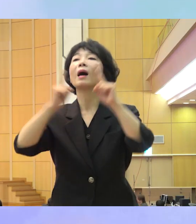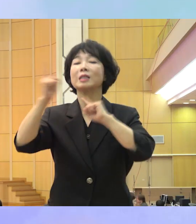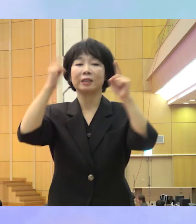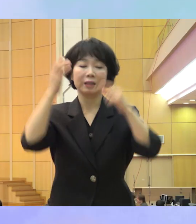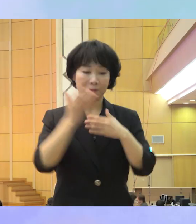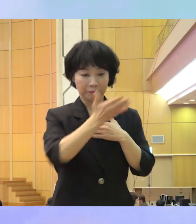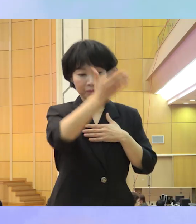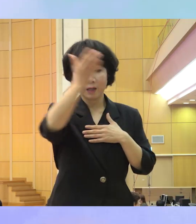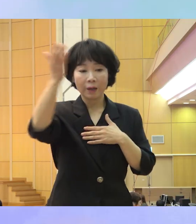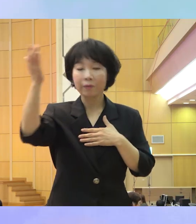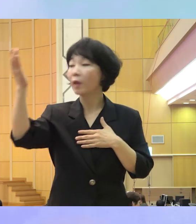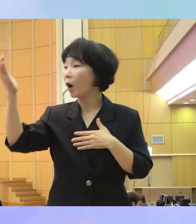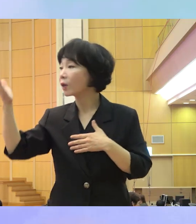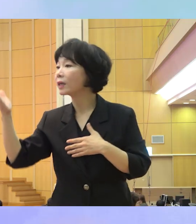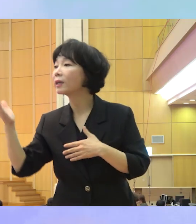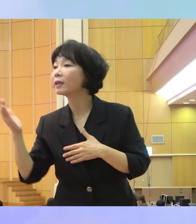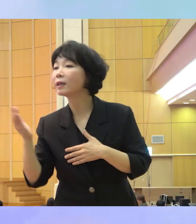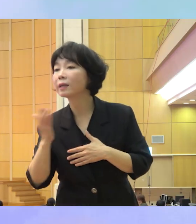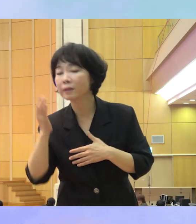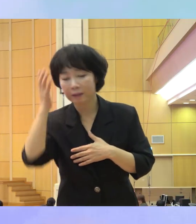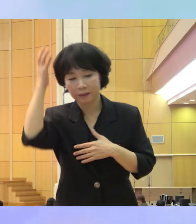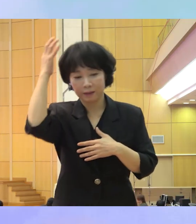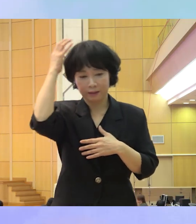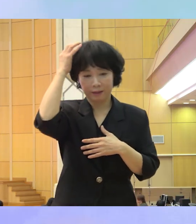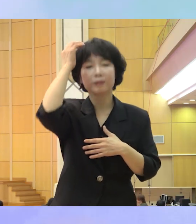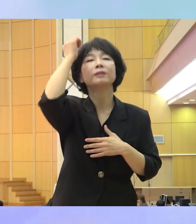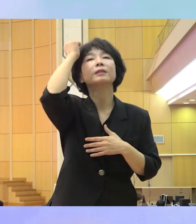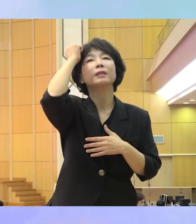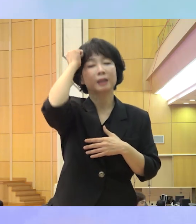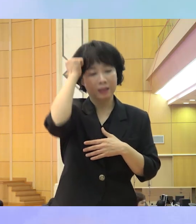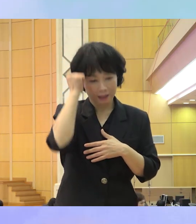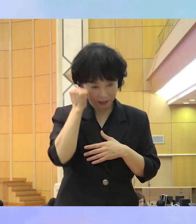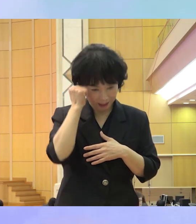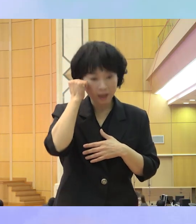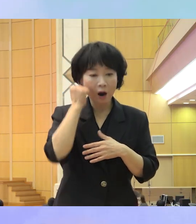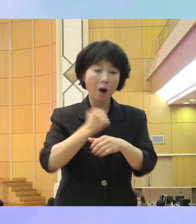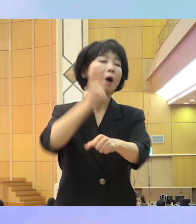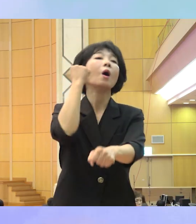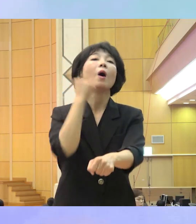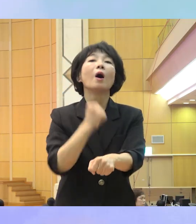하셨던 말씀 너희는